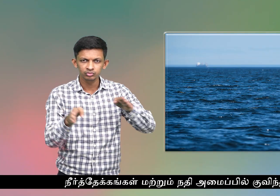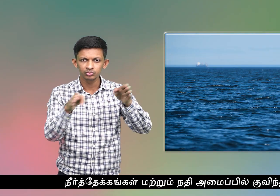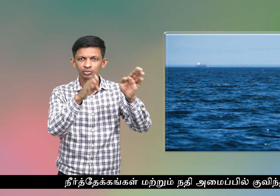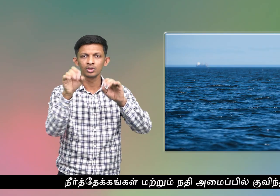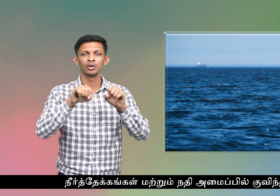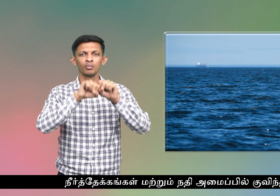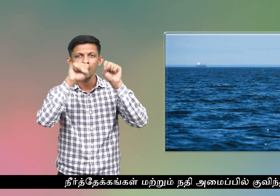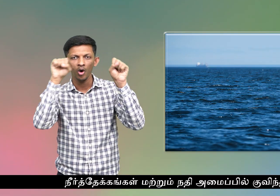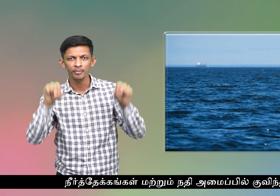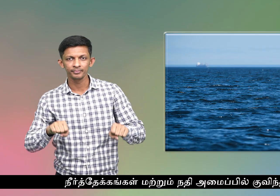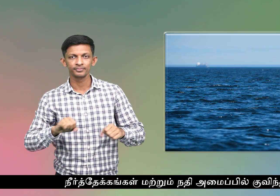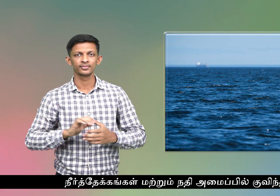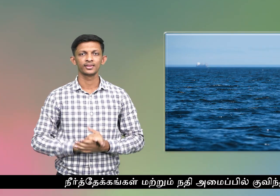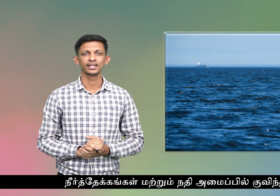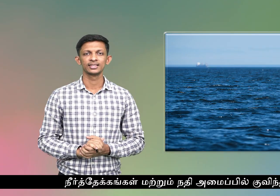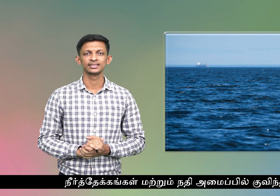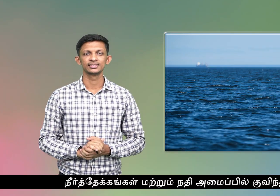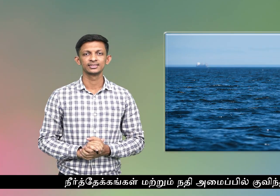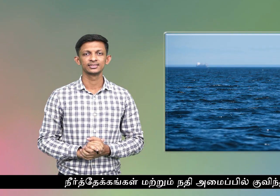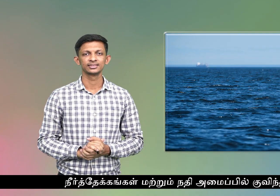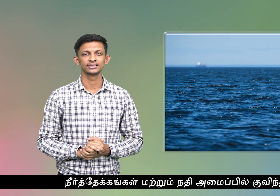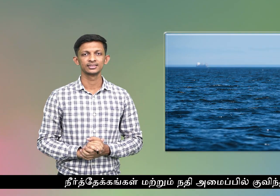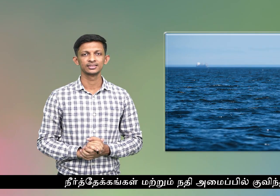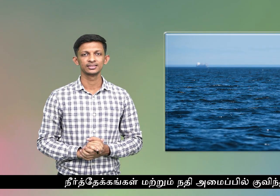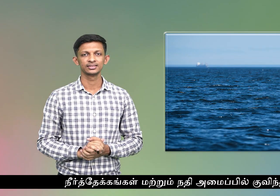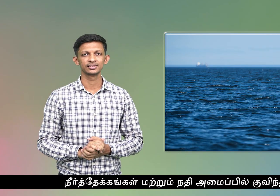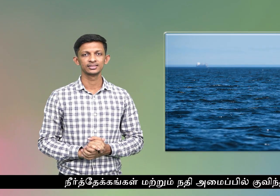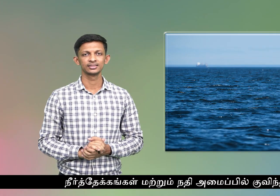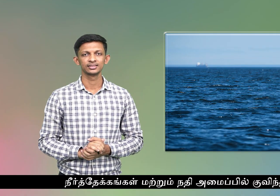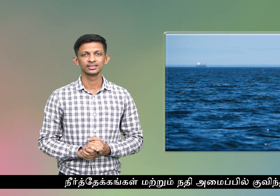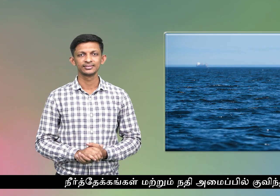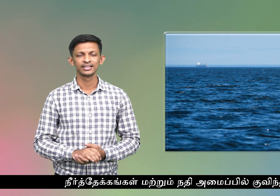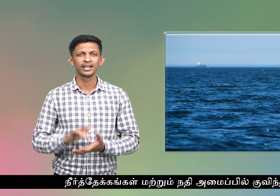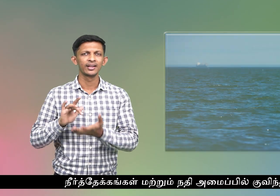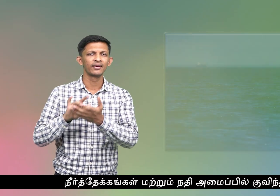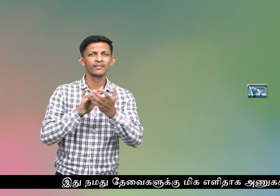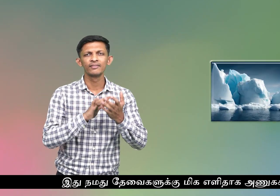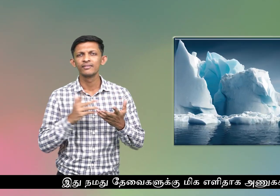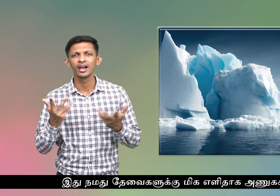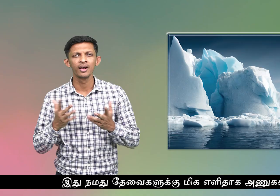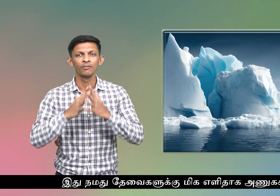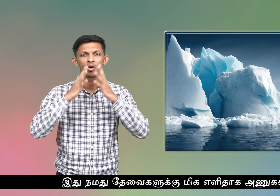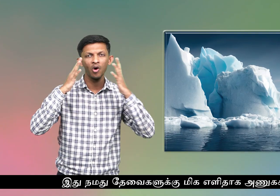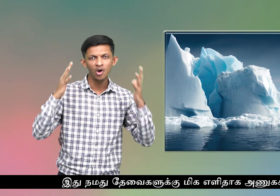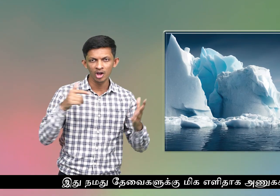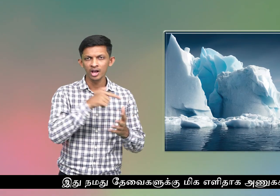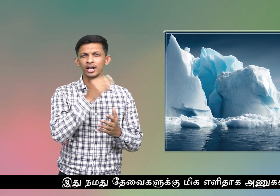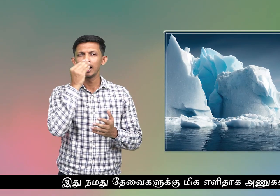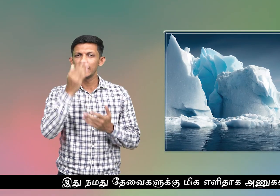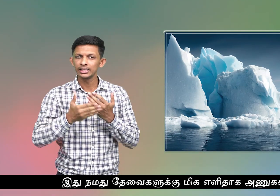அமைப்பில் குவிந்துள்ளது. இது நமது தேவைகளுக்கு மிக